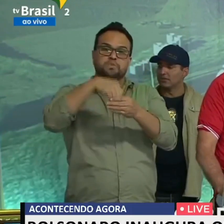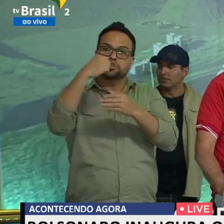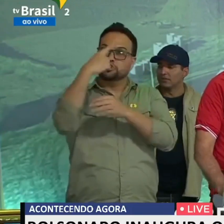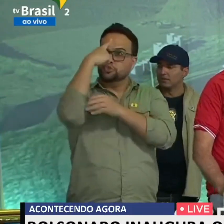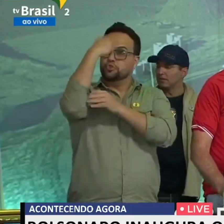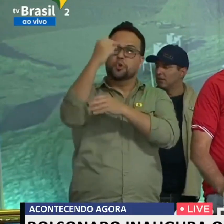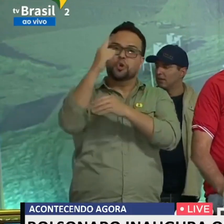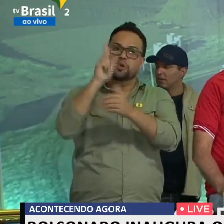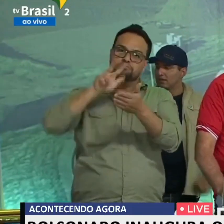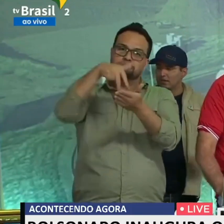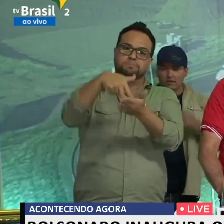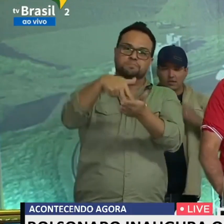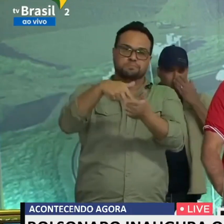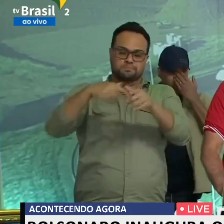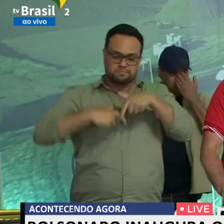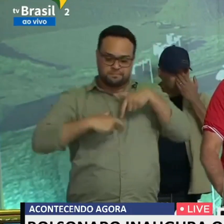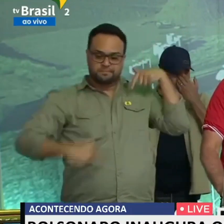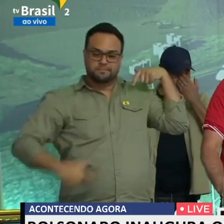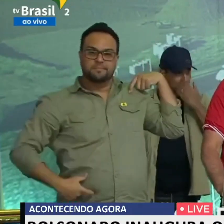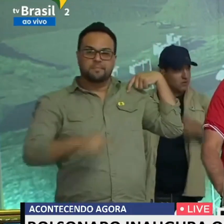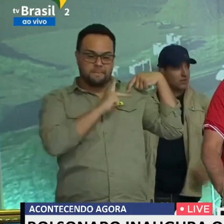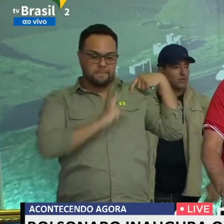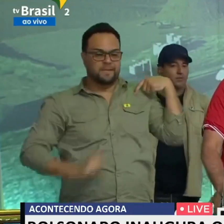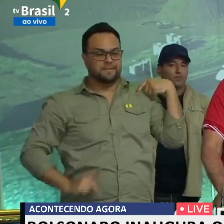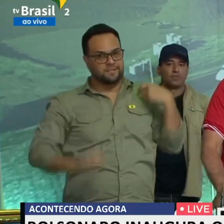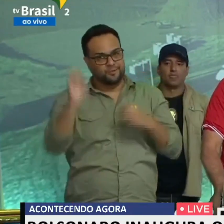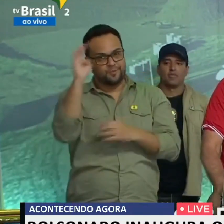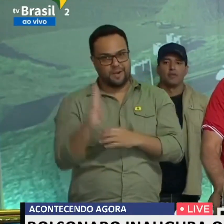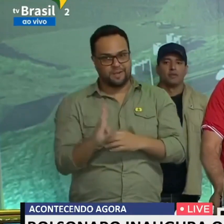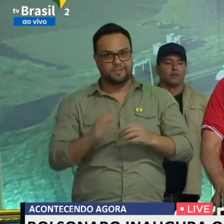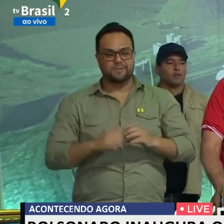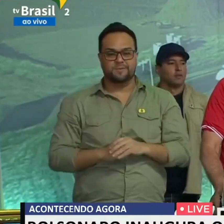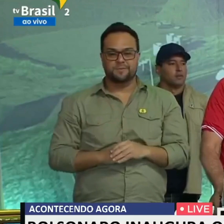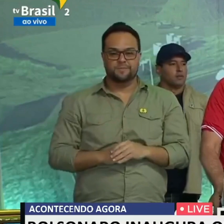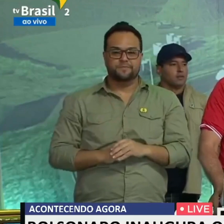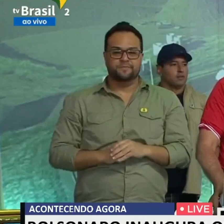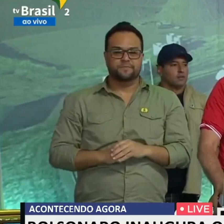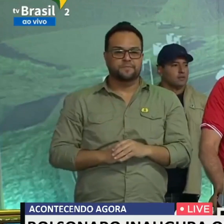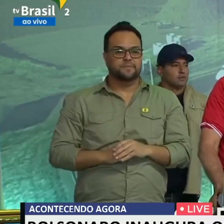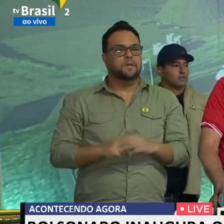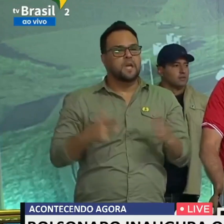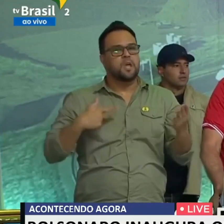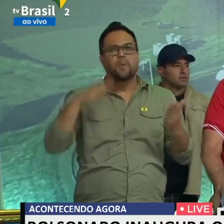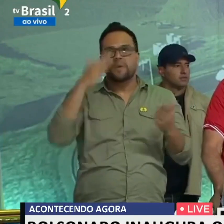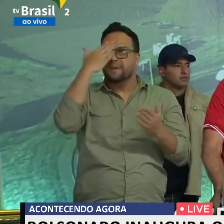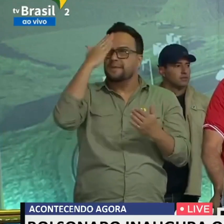colocaram na presidência da República. Entendo como sendo